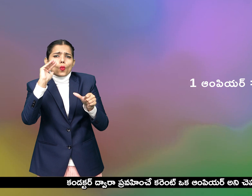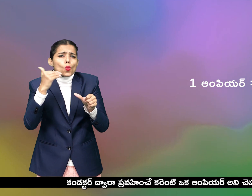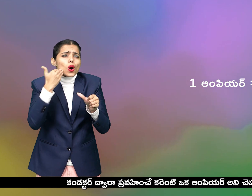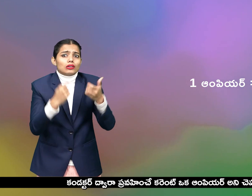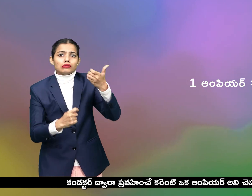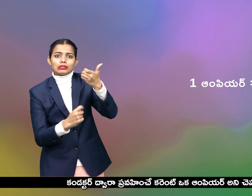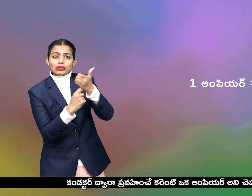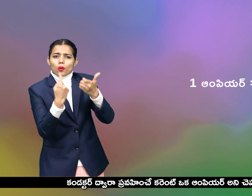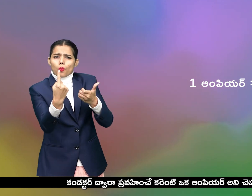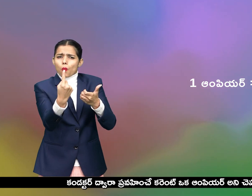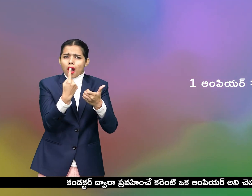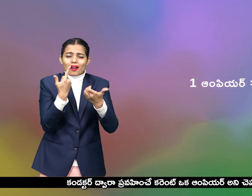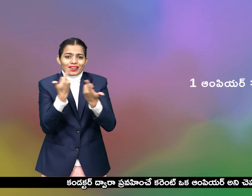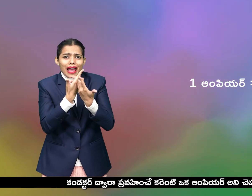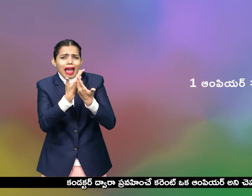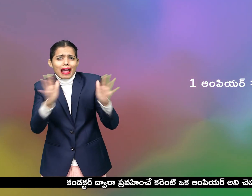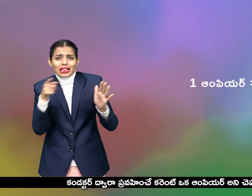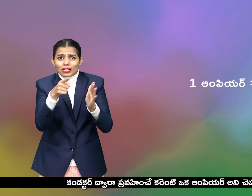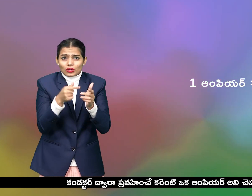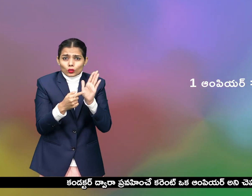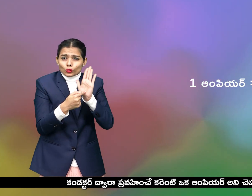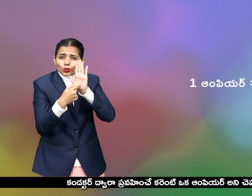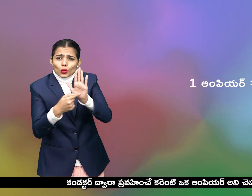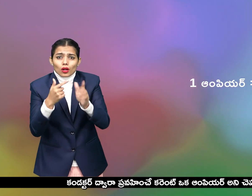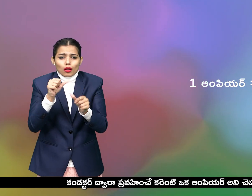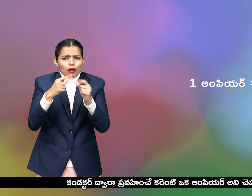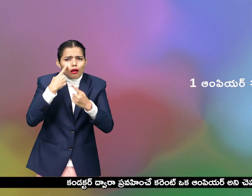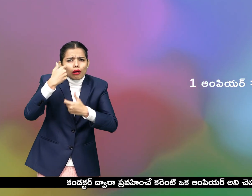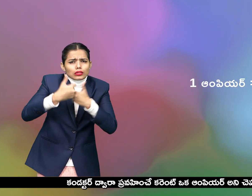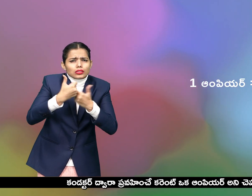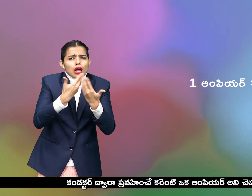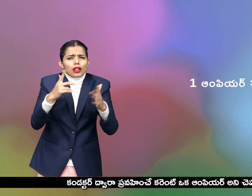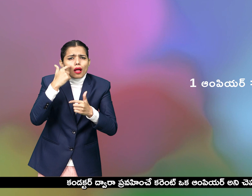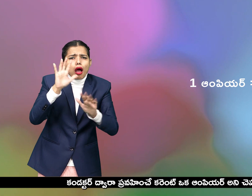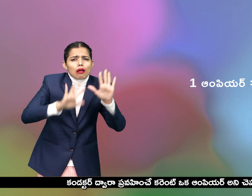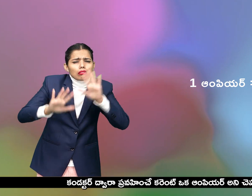కండక్టర్ ద్వారా ప్రవహించే కరెంట్ 1 ఆంపియర్ అని చెప్పబడుతుంది.